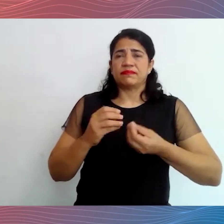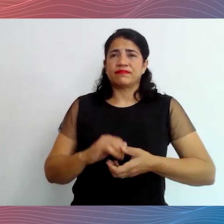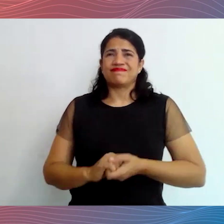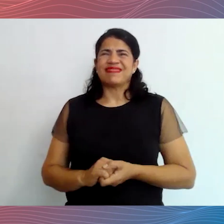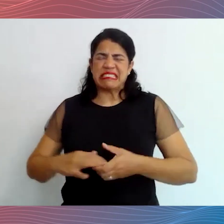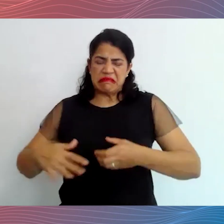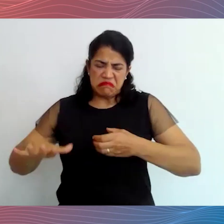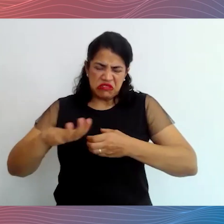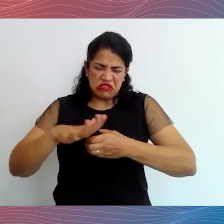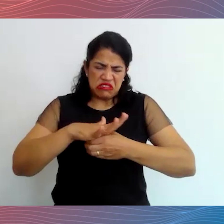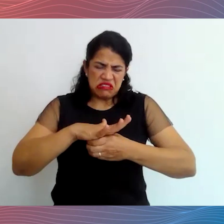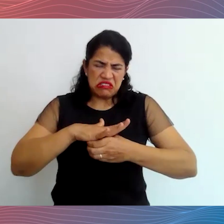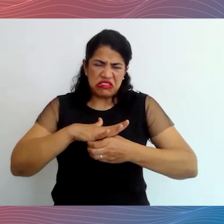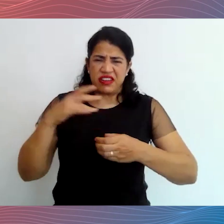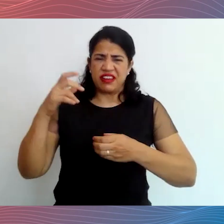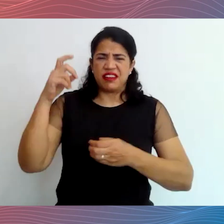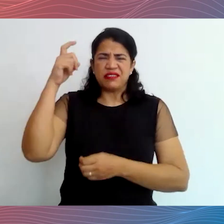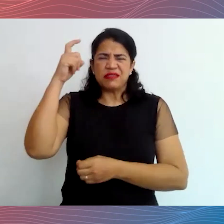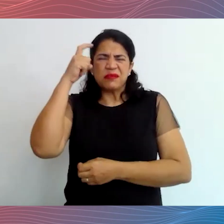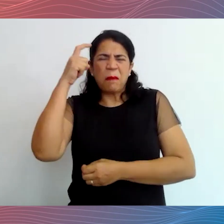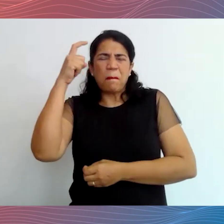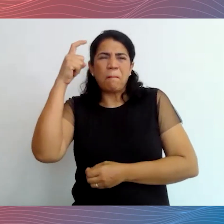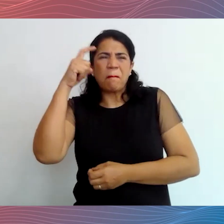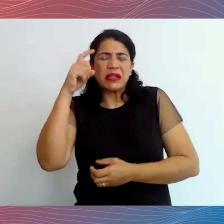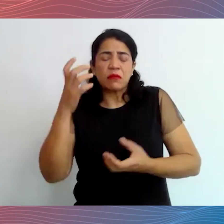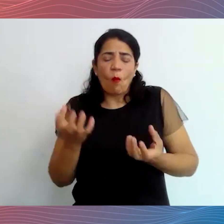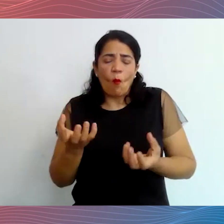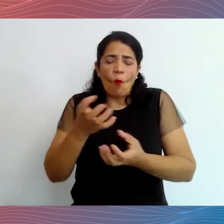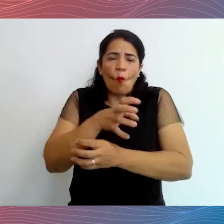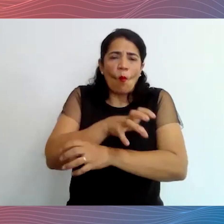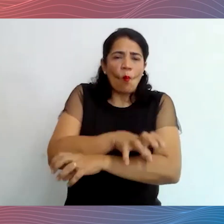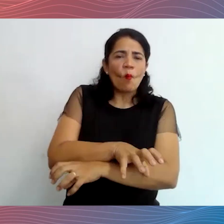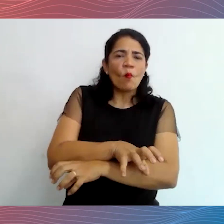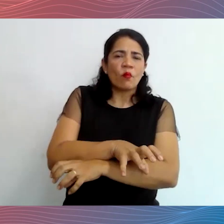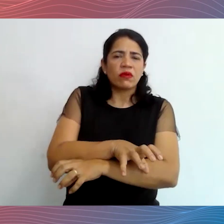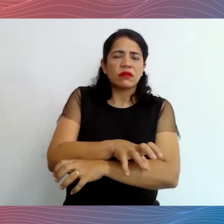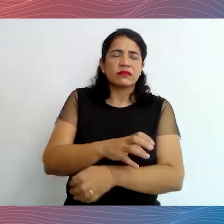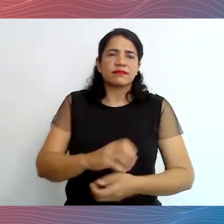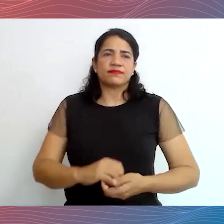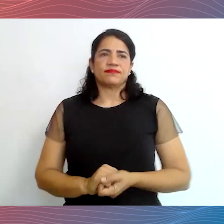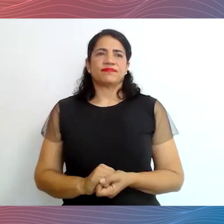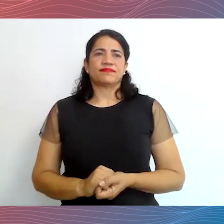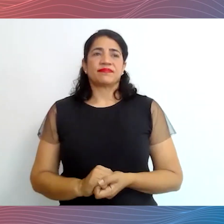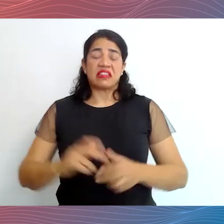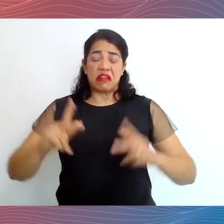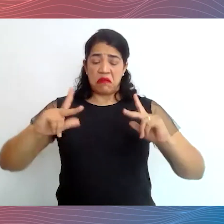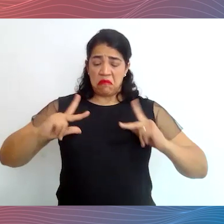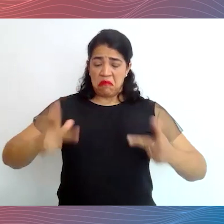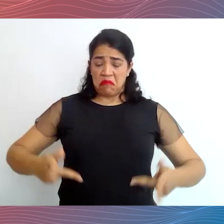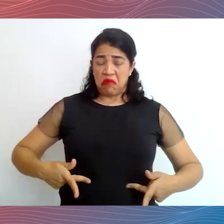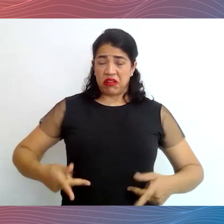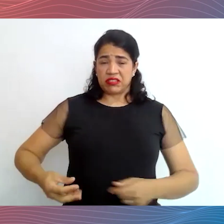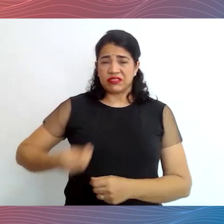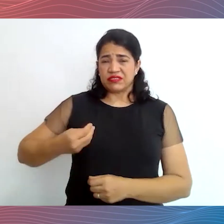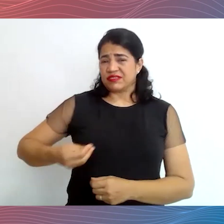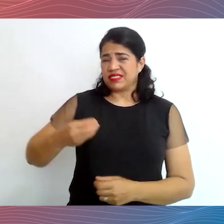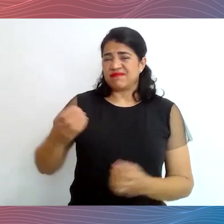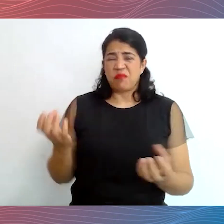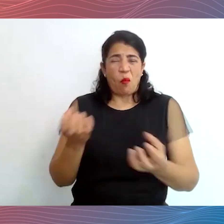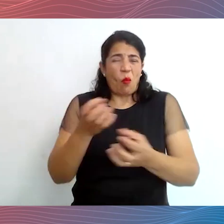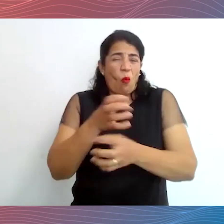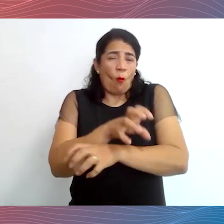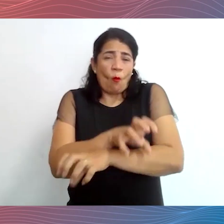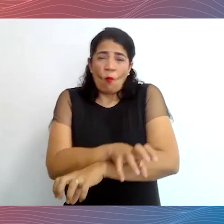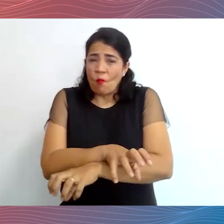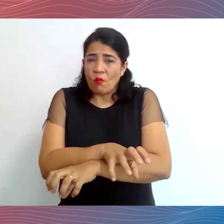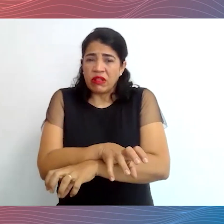Os pensamentos humanos são vãos, e a vida humana é vaidade de vaidades, como diz o rei Salomão,